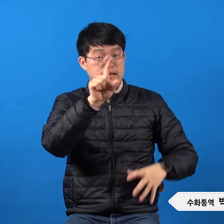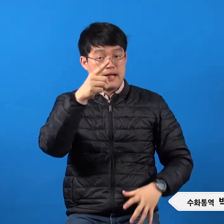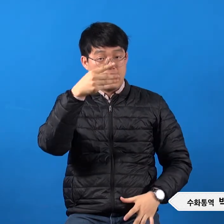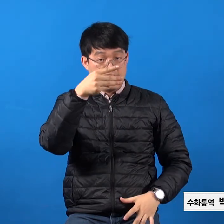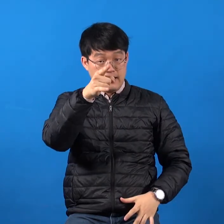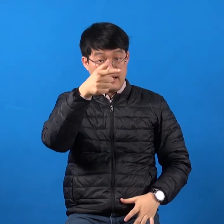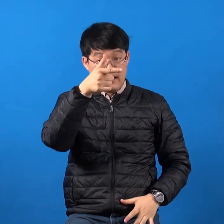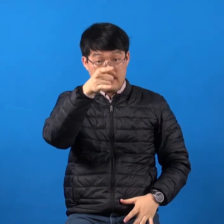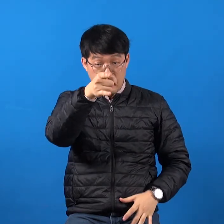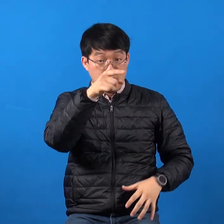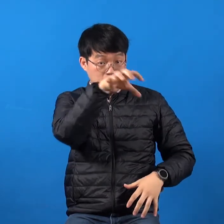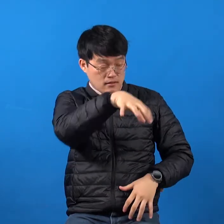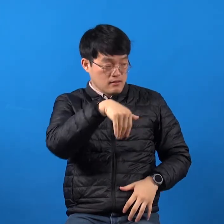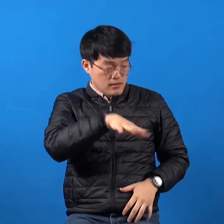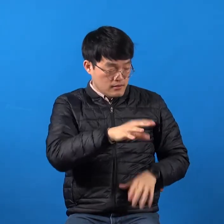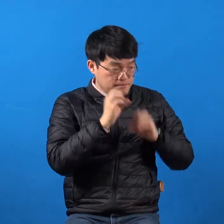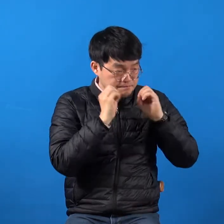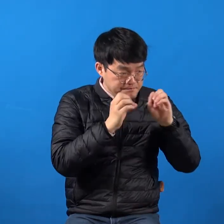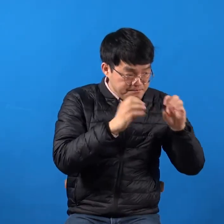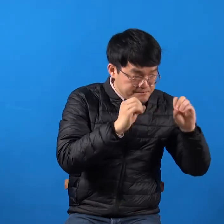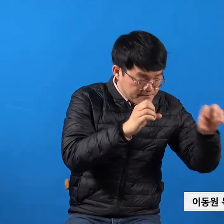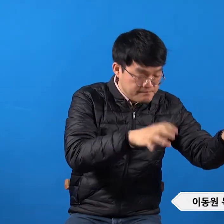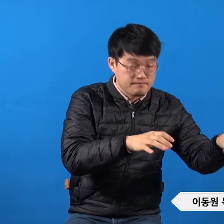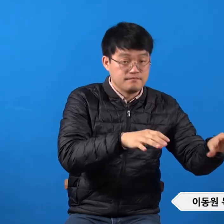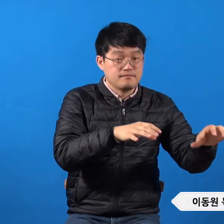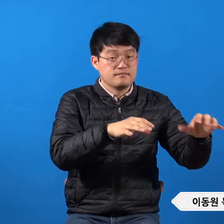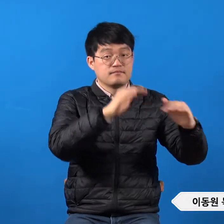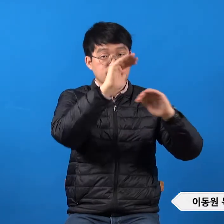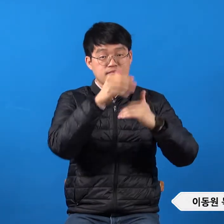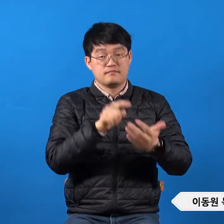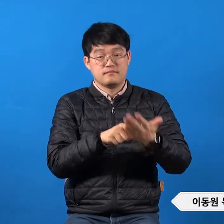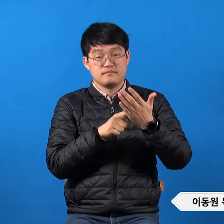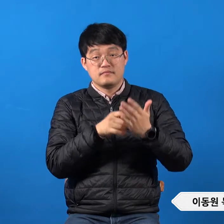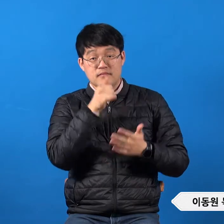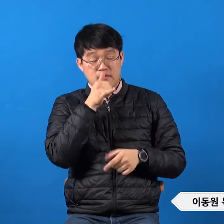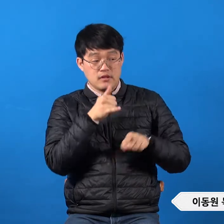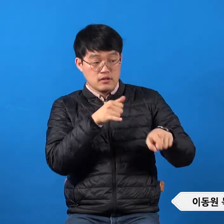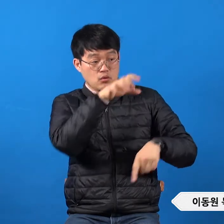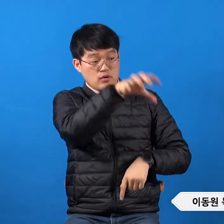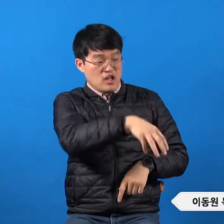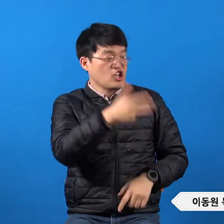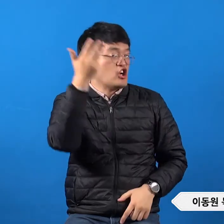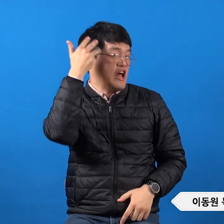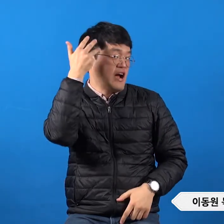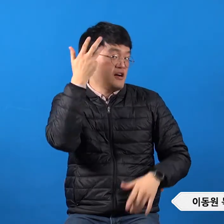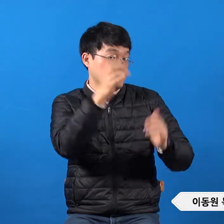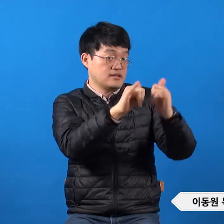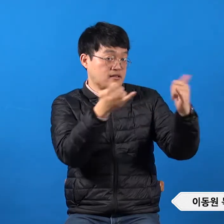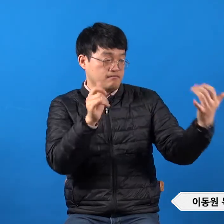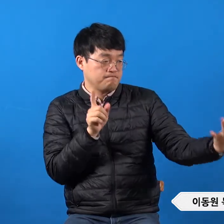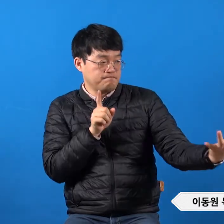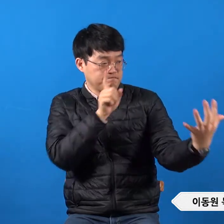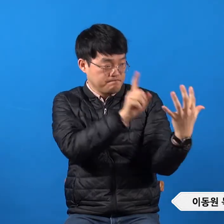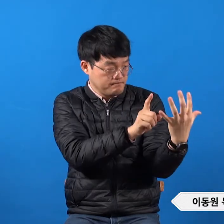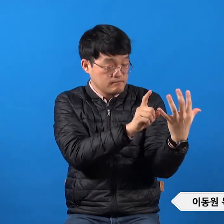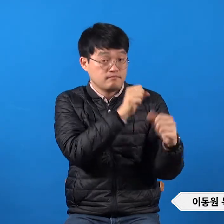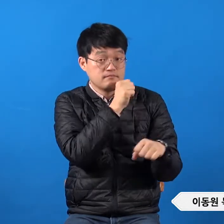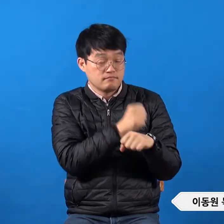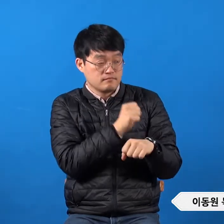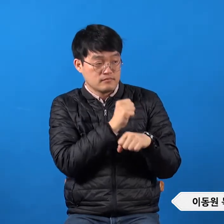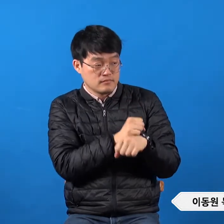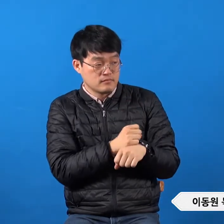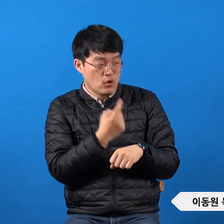수가 있습니다. 그때 그는 아테네에서 일단의 철학자의 무리들을 만나게 됩니다. 그리고